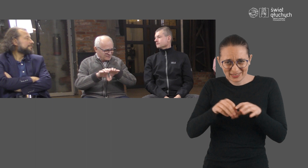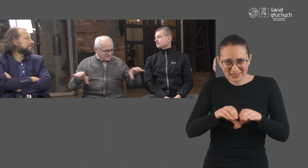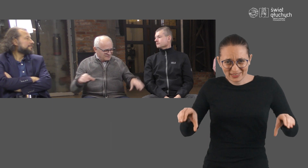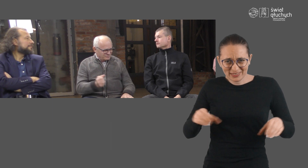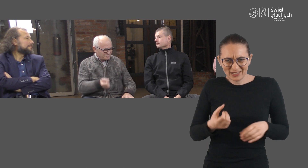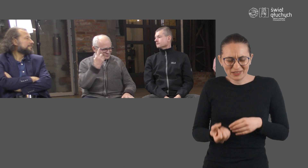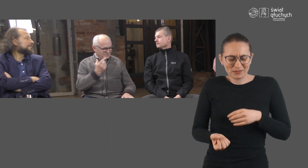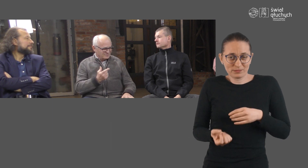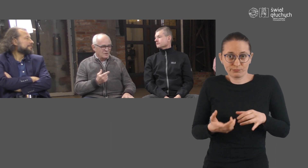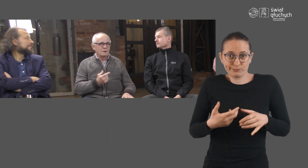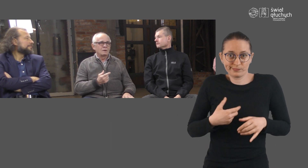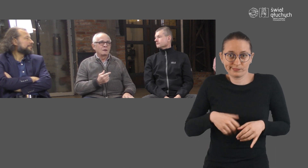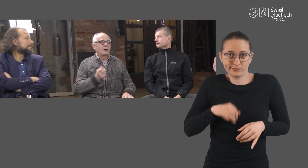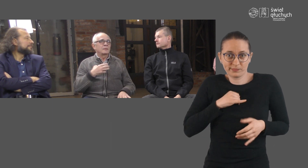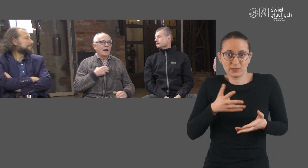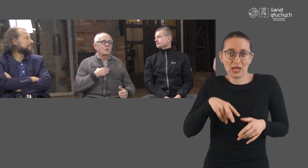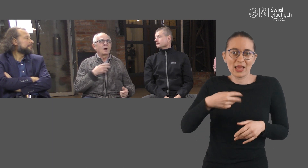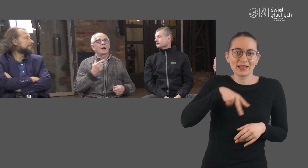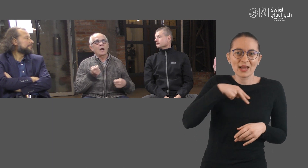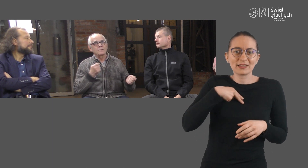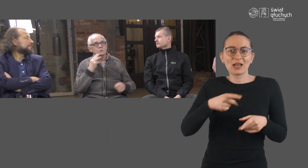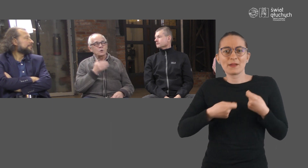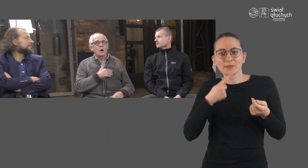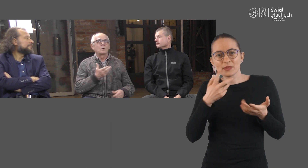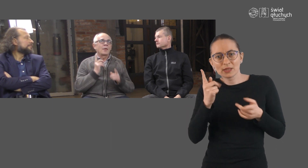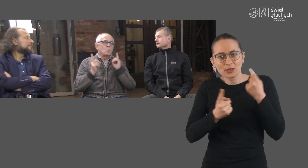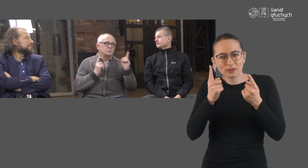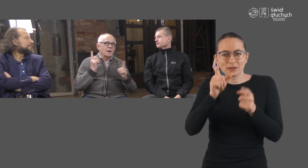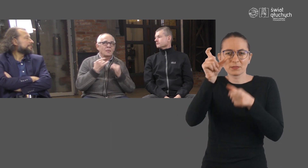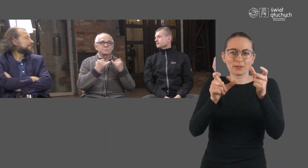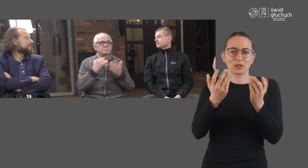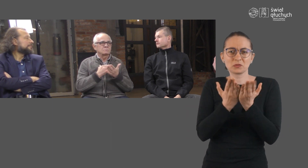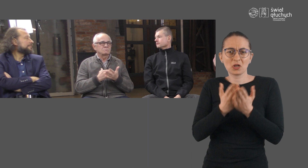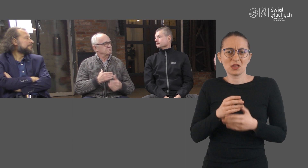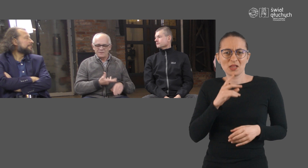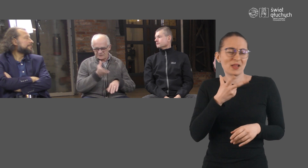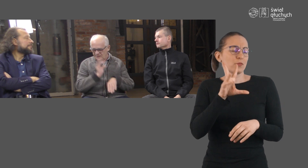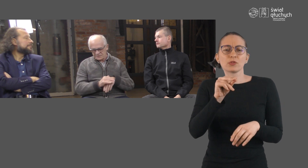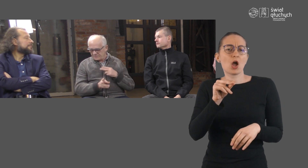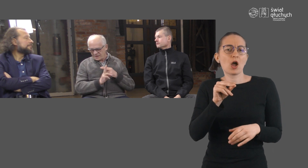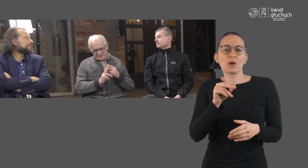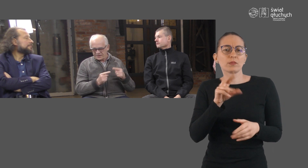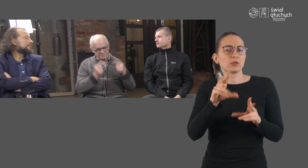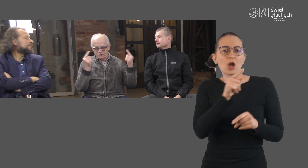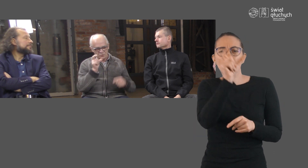Ty pracujesz w dziewiarstwie, ty Marek? Dyrektor szkoły, nauczyciel.